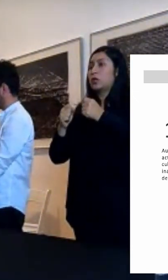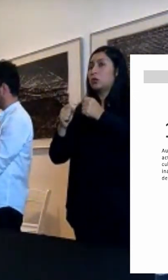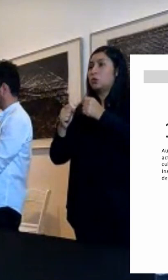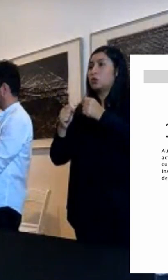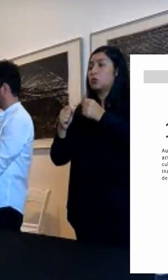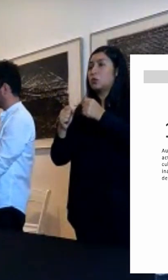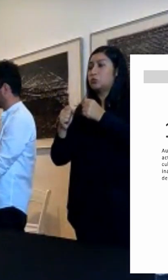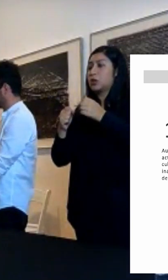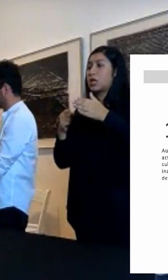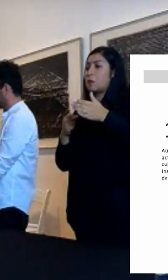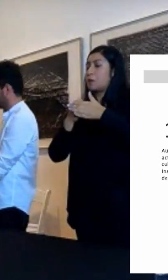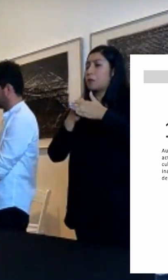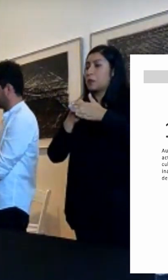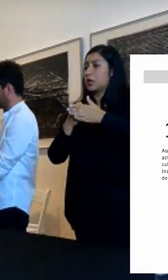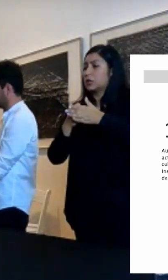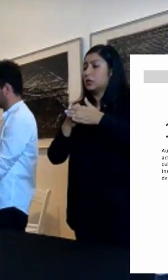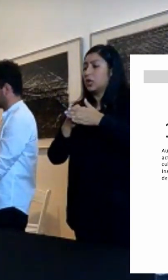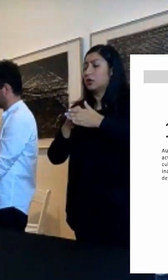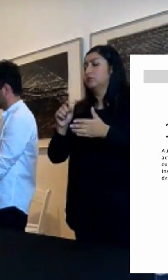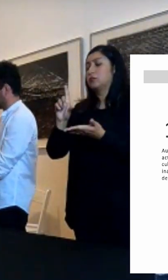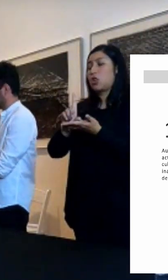culturales. En principio, le aumento visita